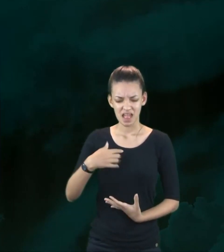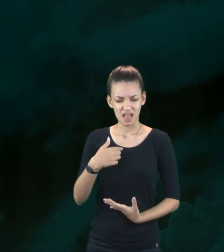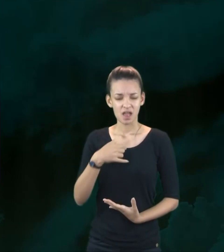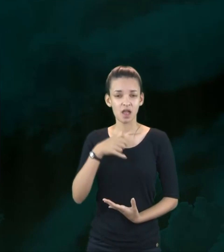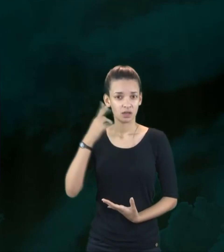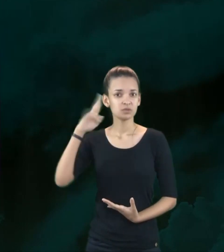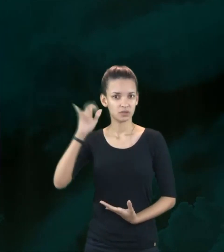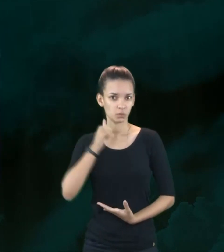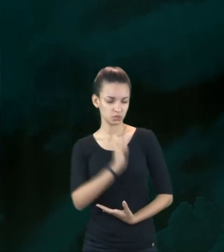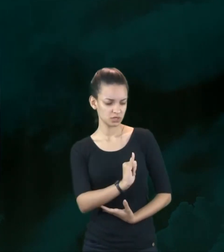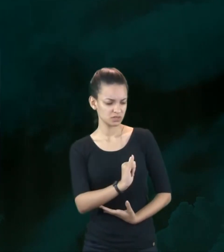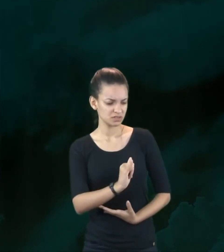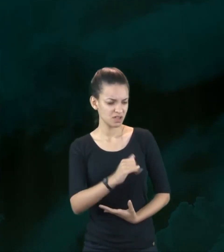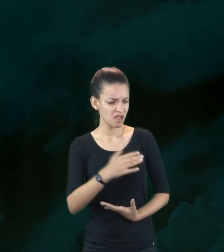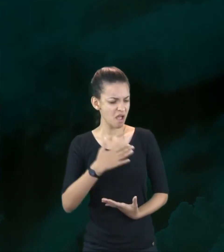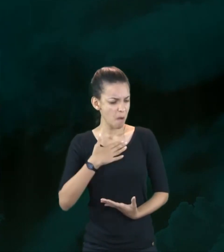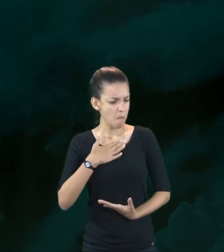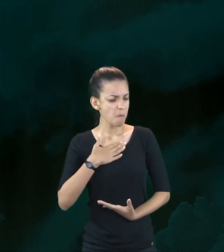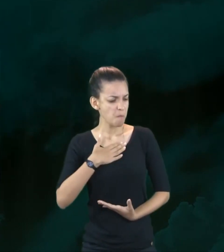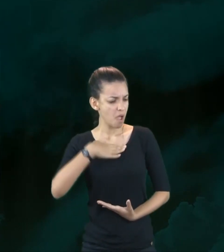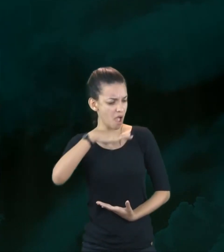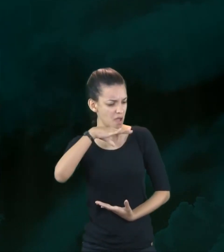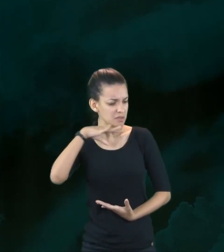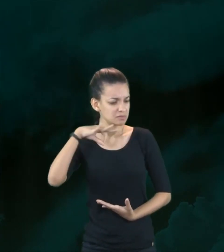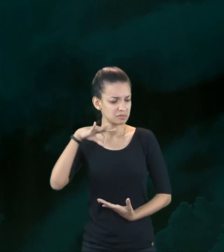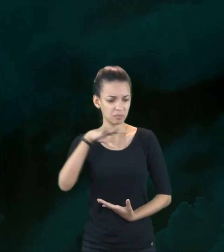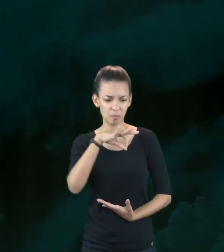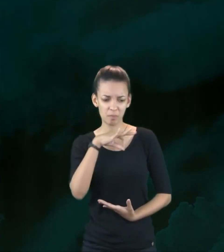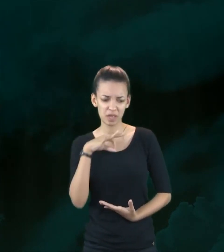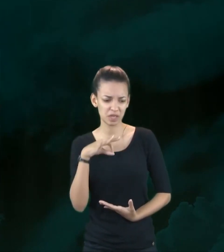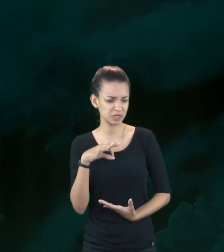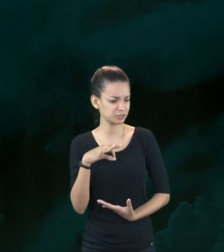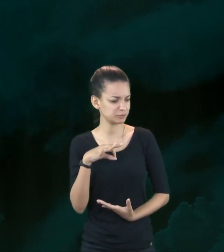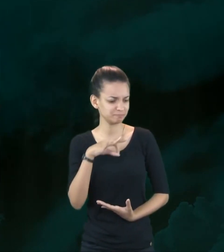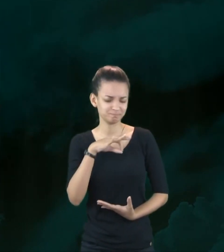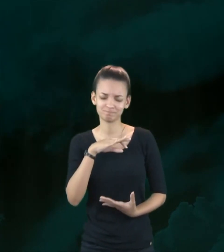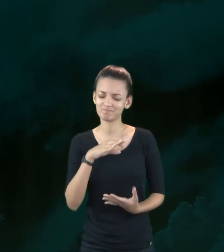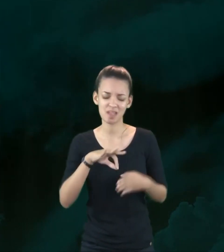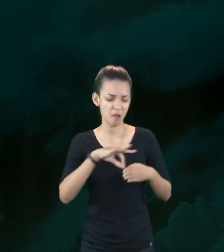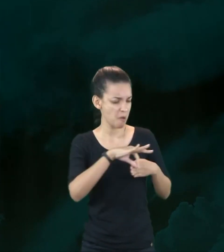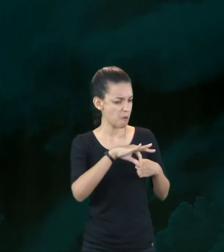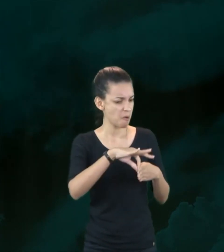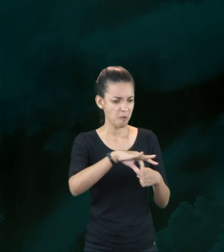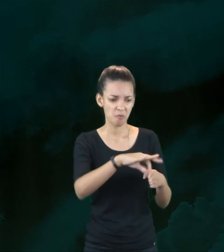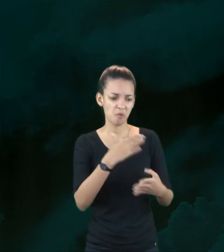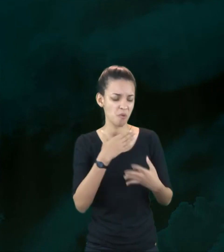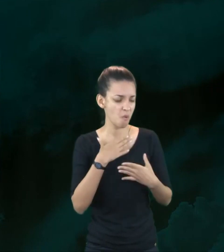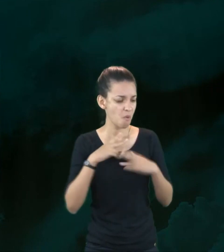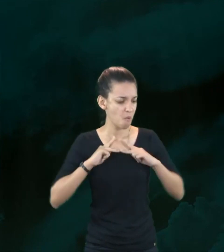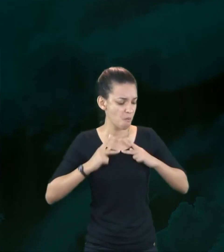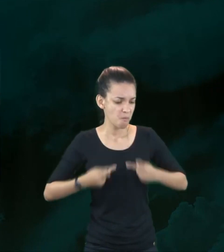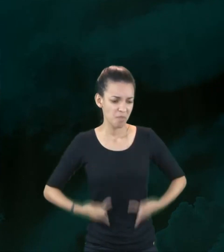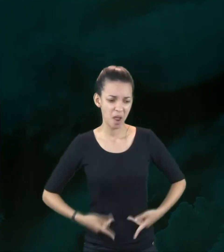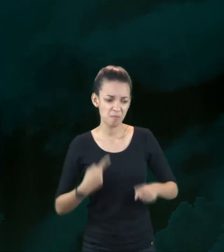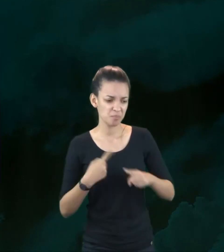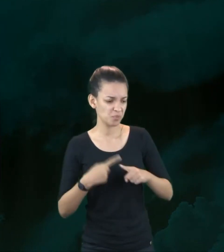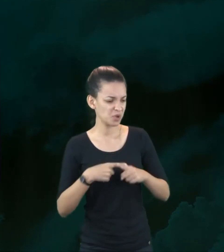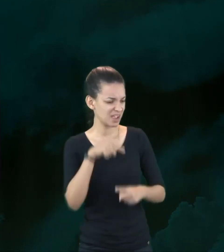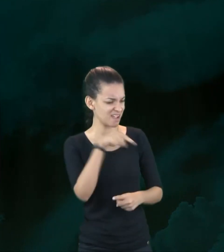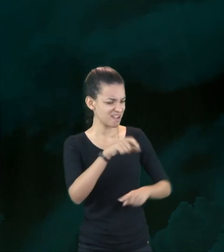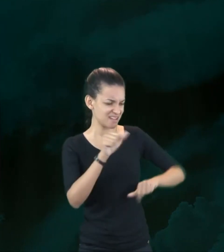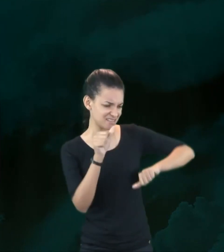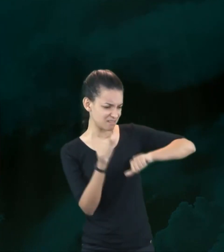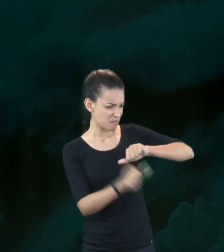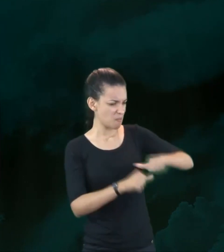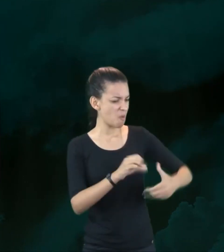agirá para sempre no homem, porque este é carnal, se tornou carnal,